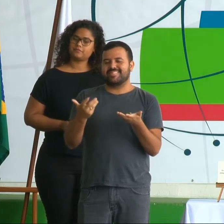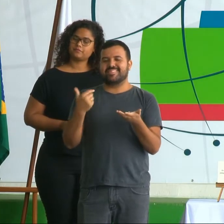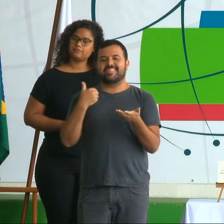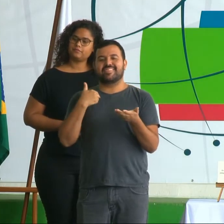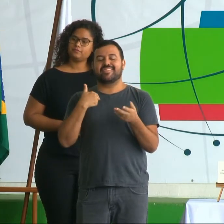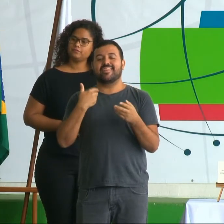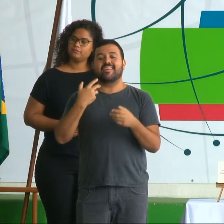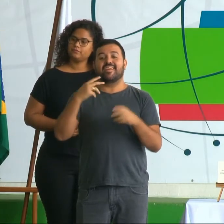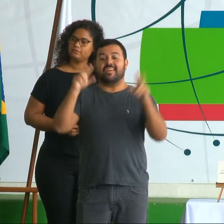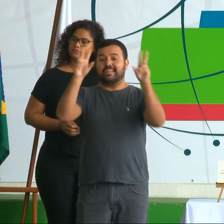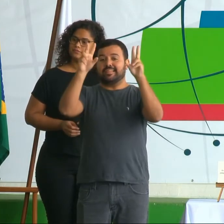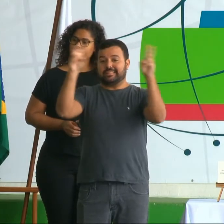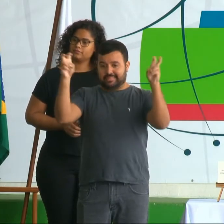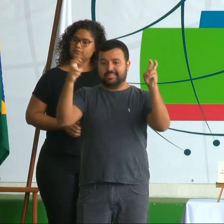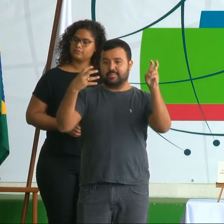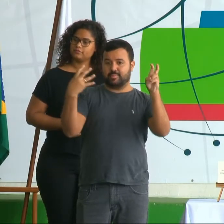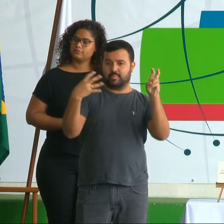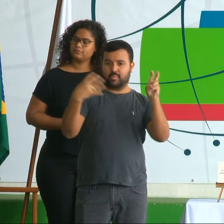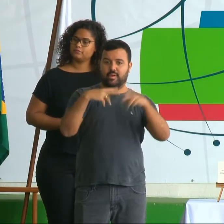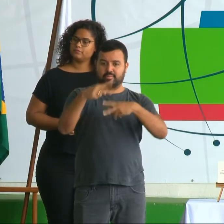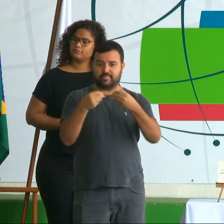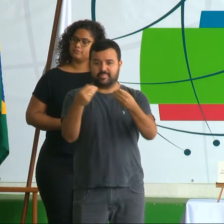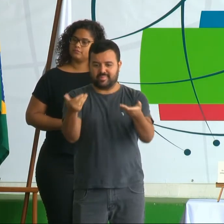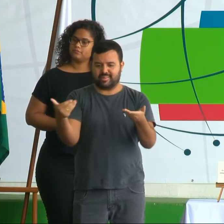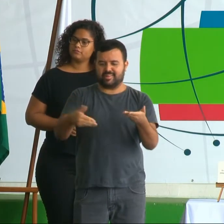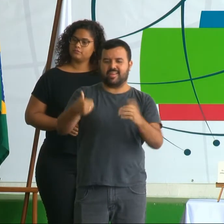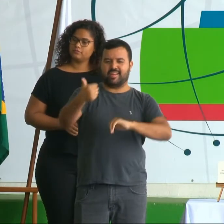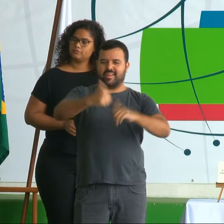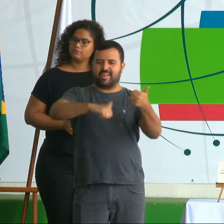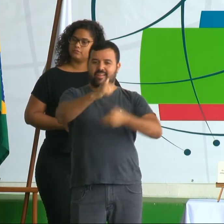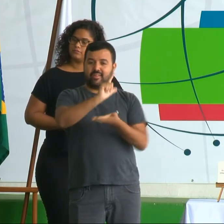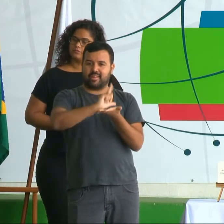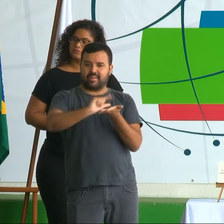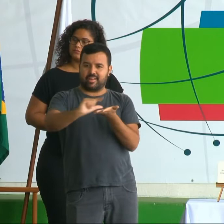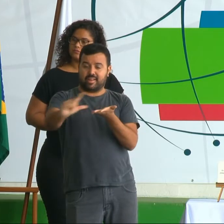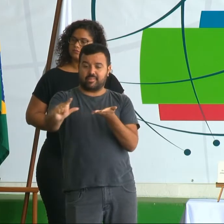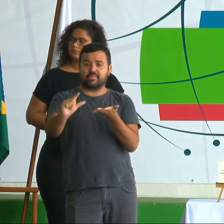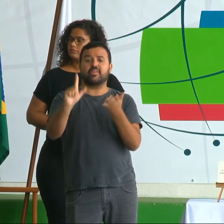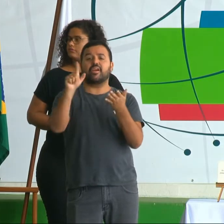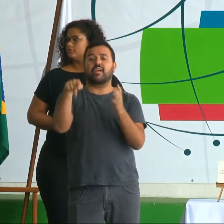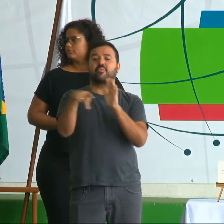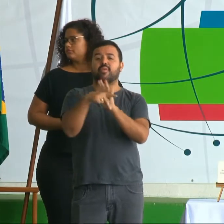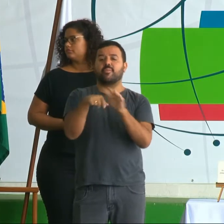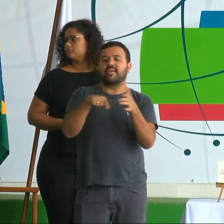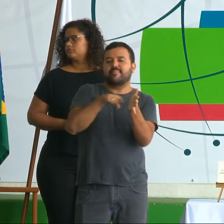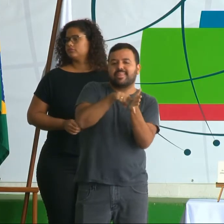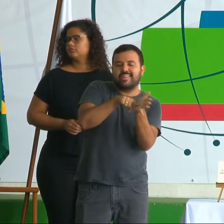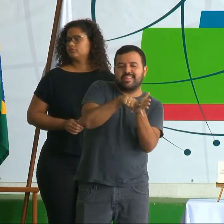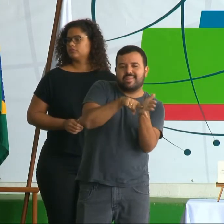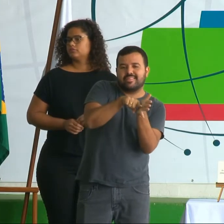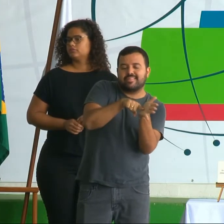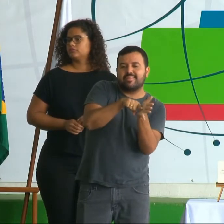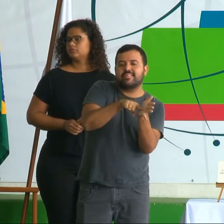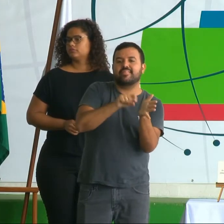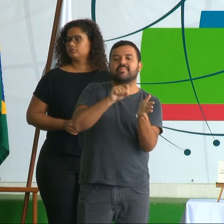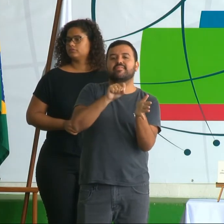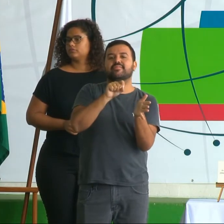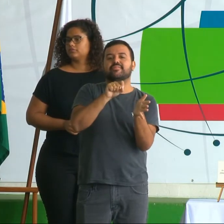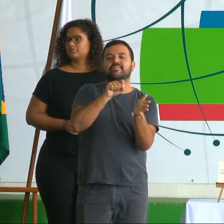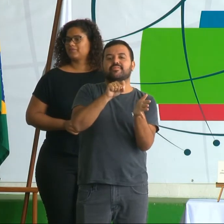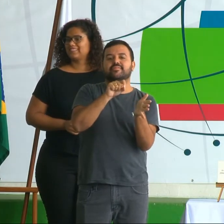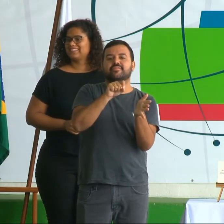Então, o quarto lugar da nossa avaliação toda aqui do Concefor foi o trabalho